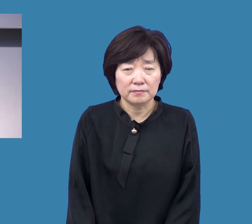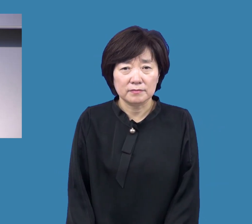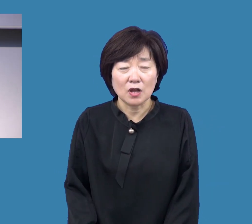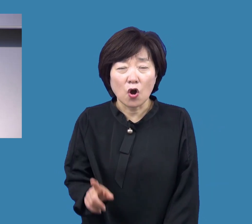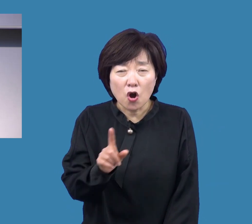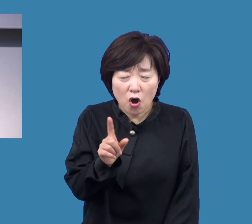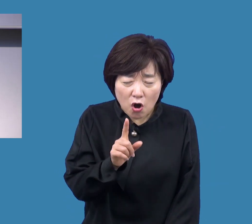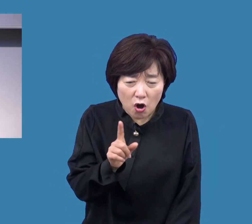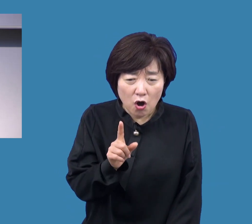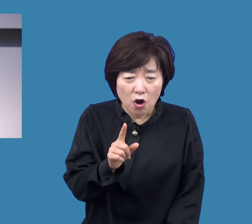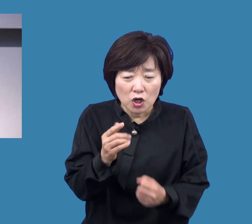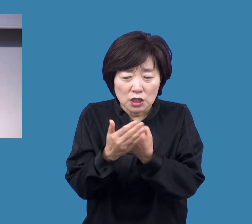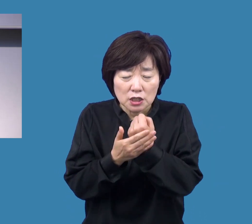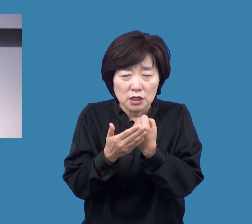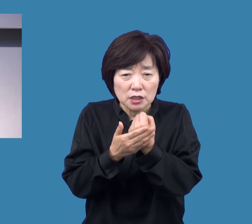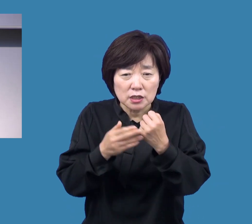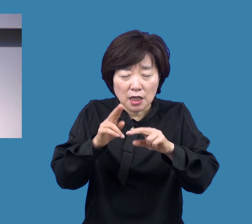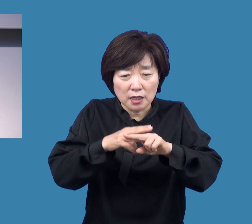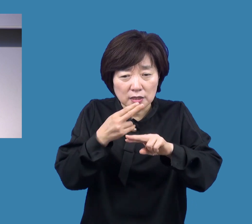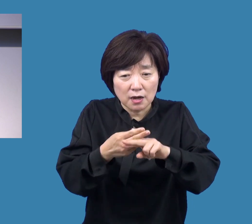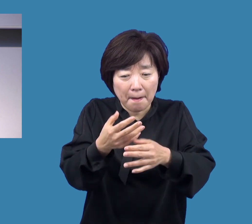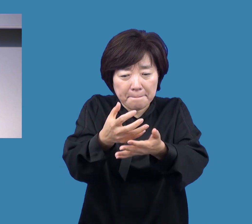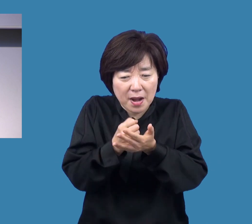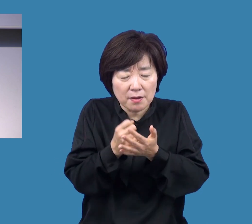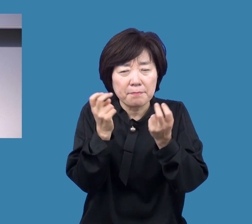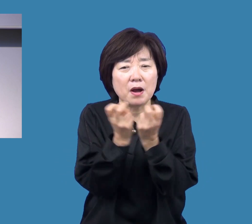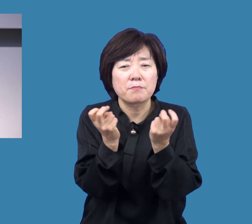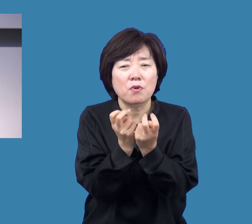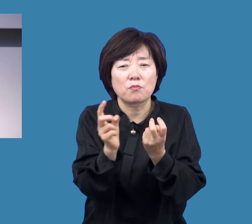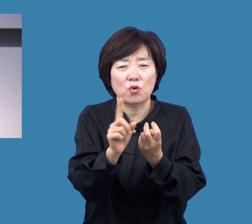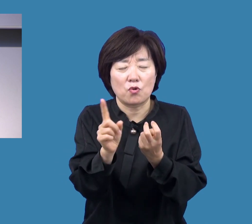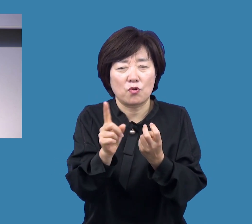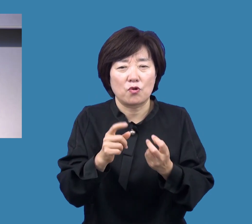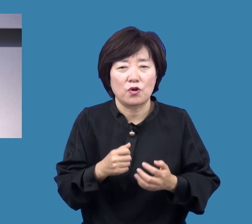어떻게 우리가 이 은사들을 받을 수 있는가?